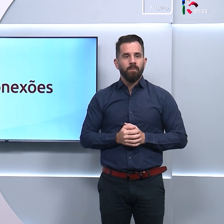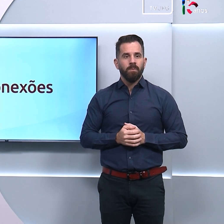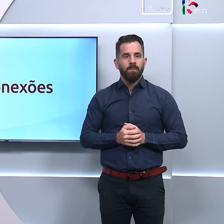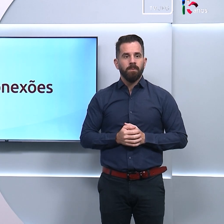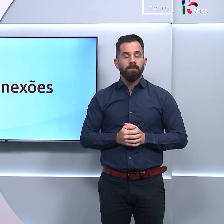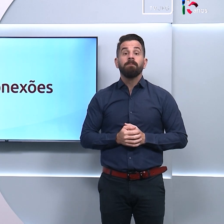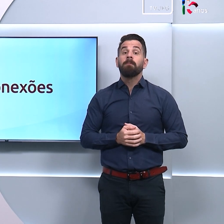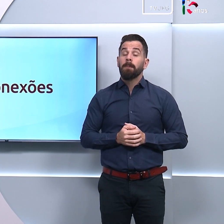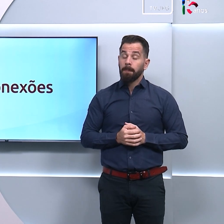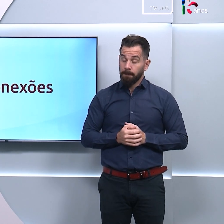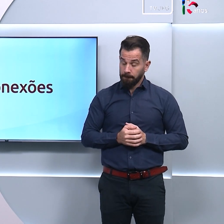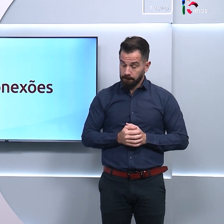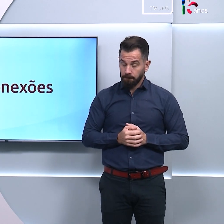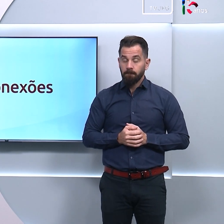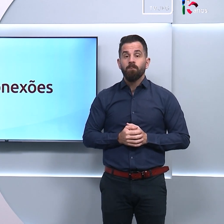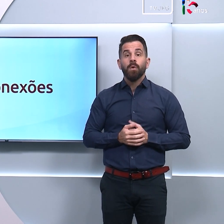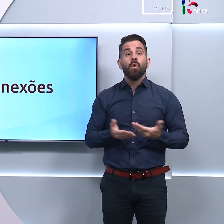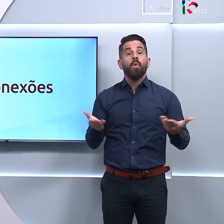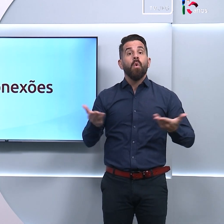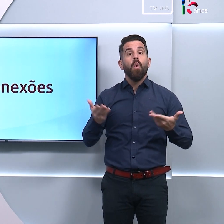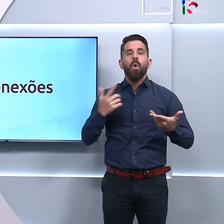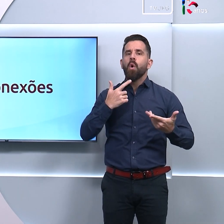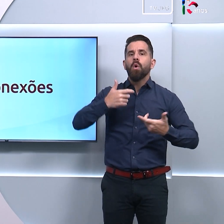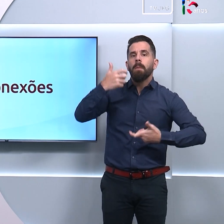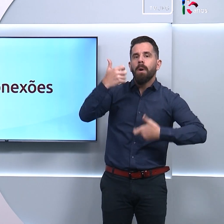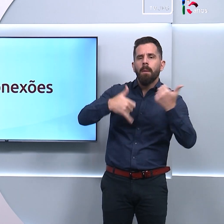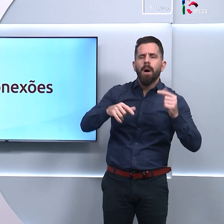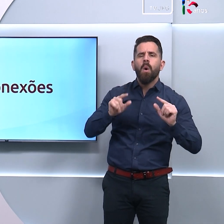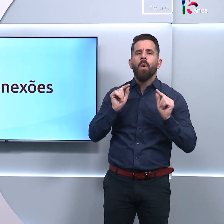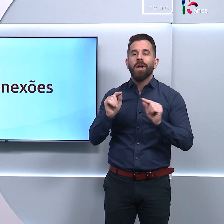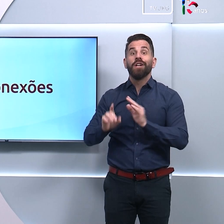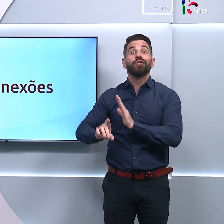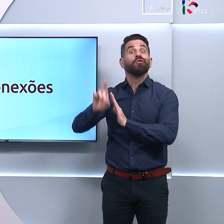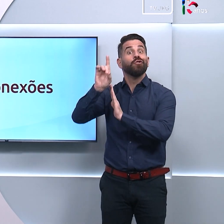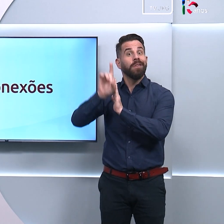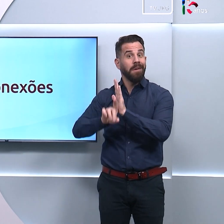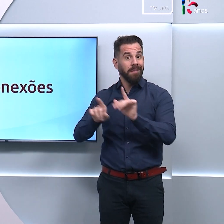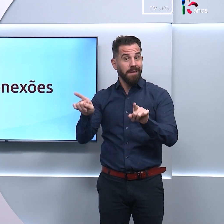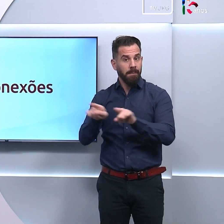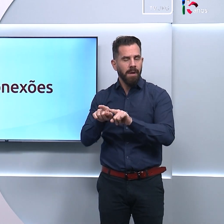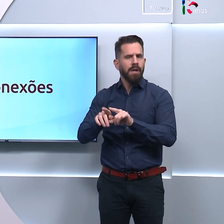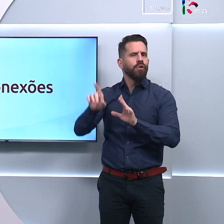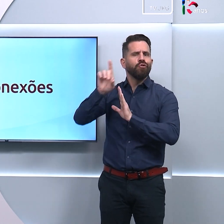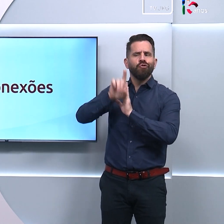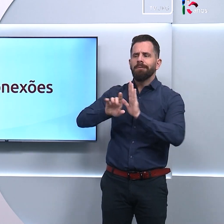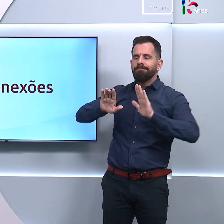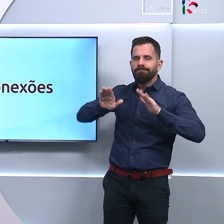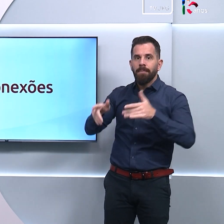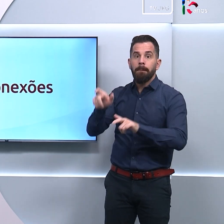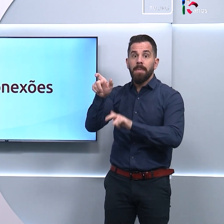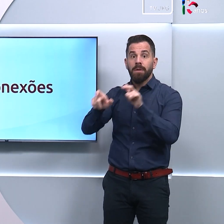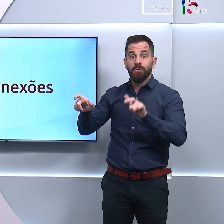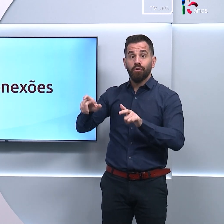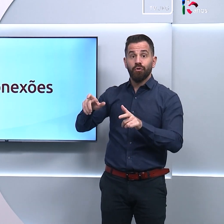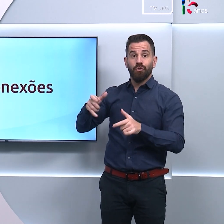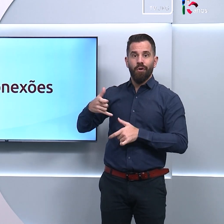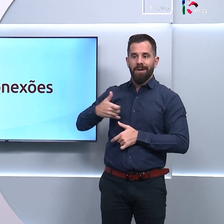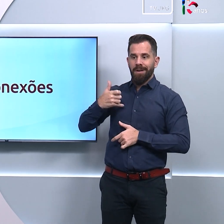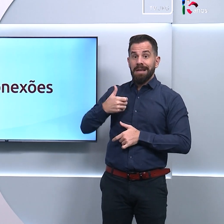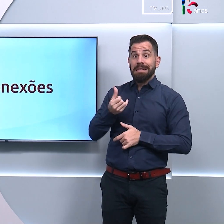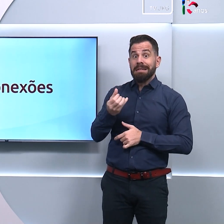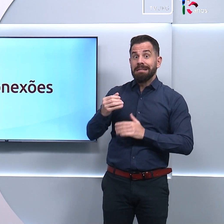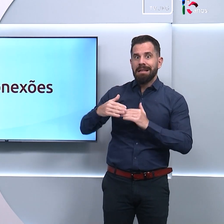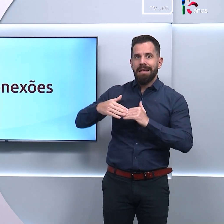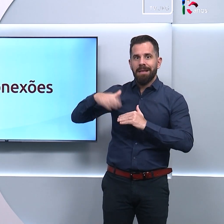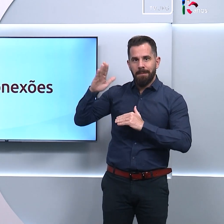Bom, e hoje é dia de conhecer mais um direito, dessa vez reservado às pessoas com 60 anos ou mais, que é o